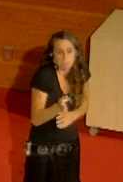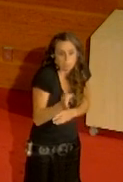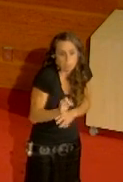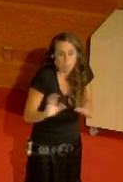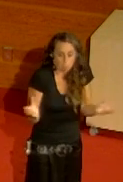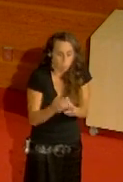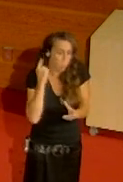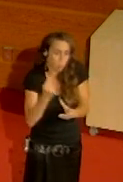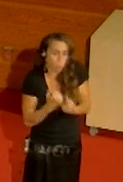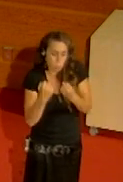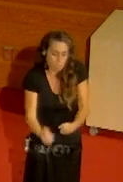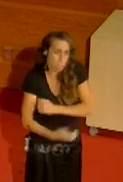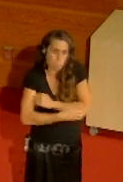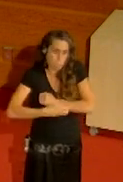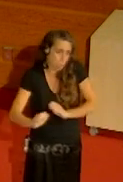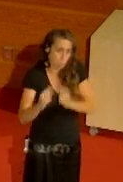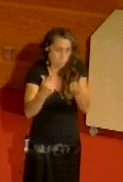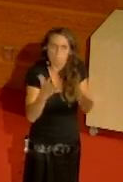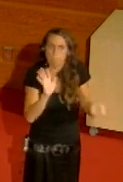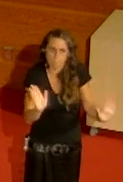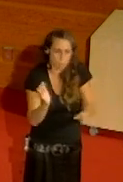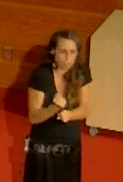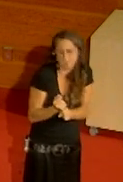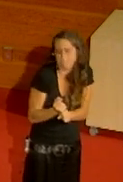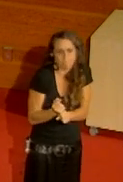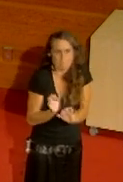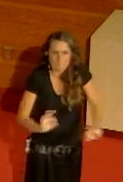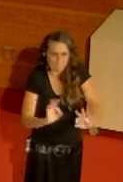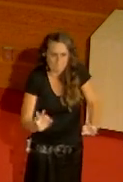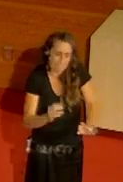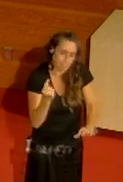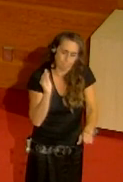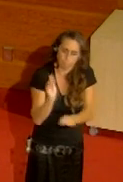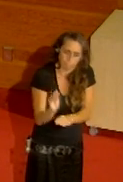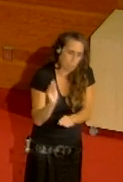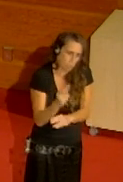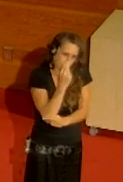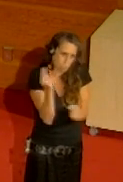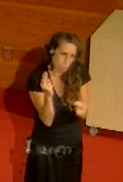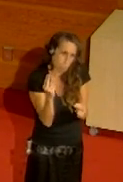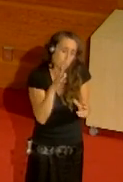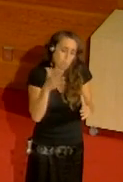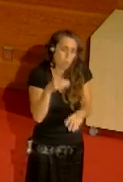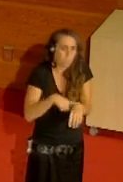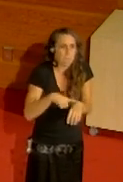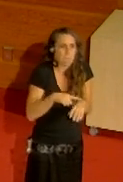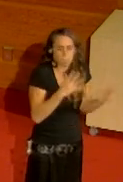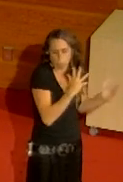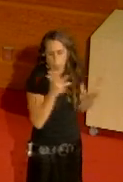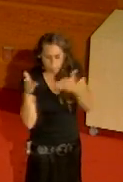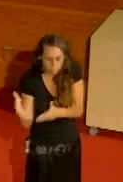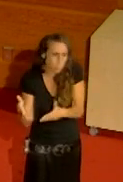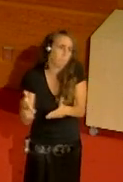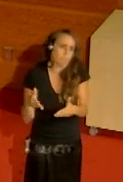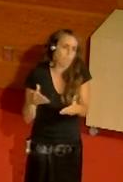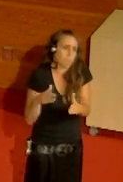las comunidades Ultra ortodoxas pero no trabajan y reciben subvenciones públicas a cambio de dedicar su tiempo a estudiar la torá entonces este